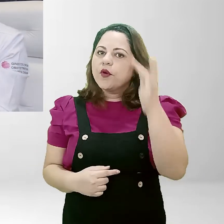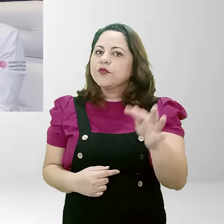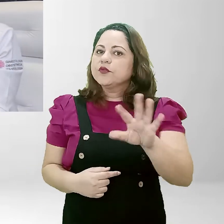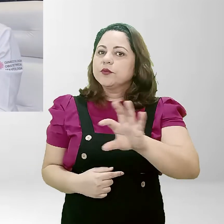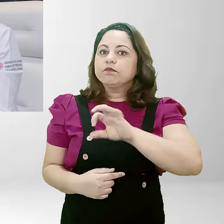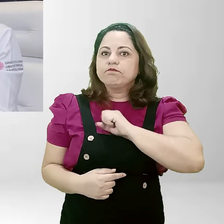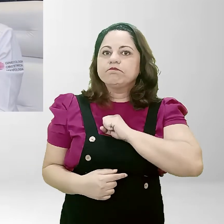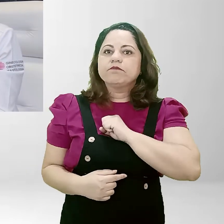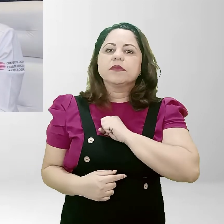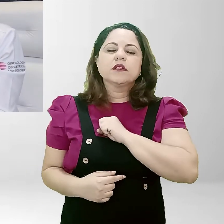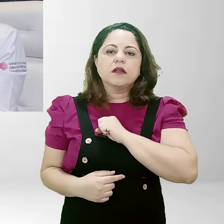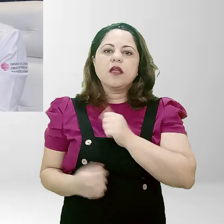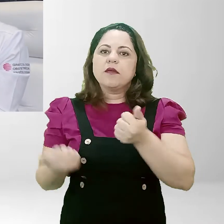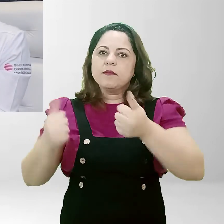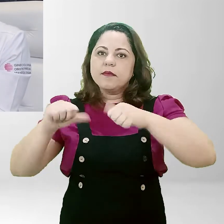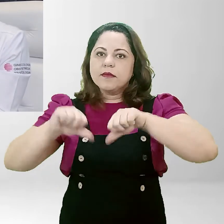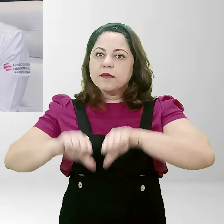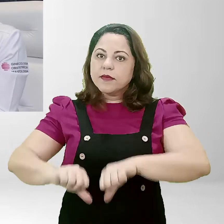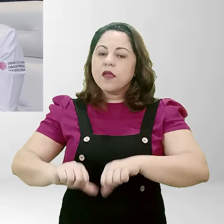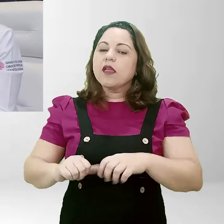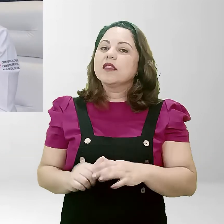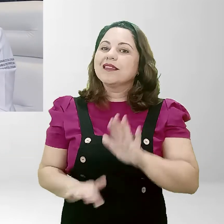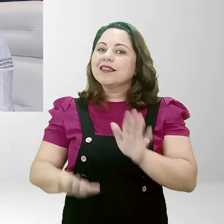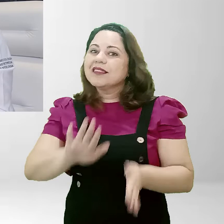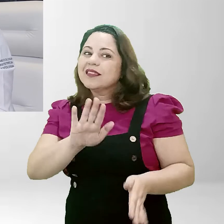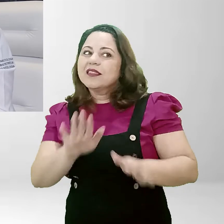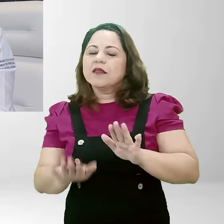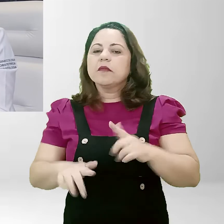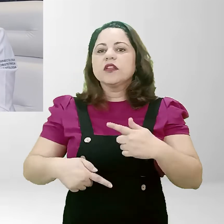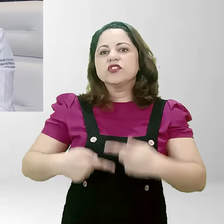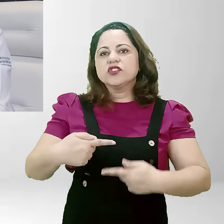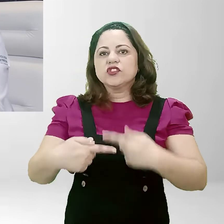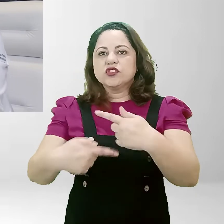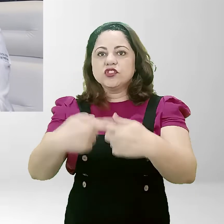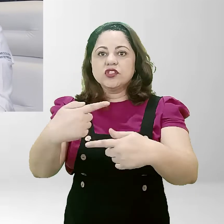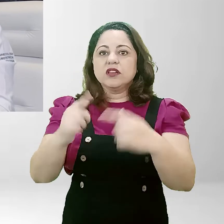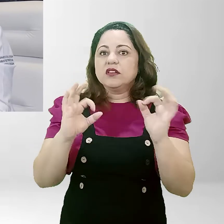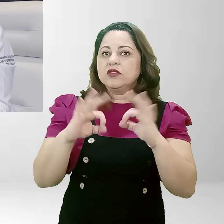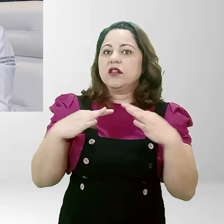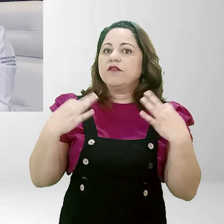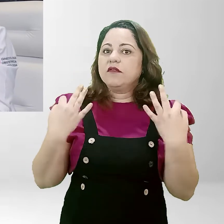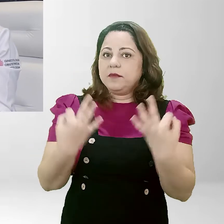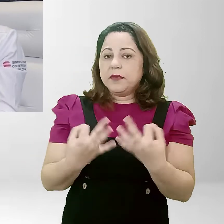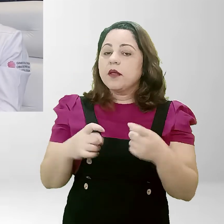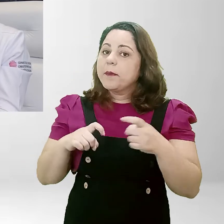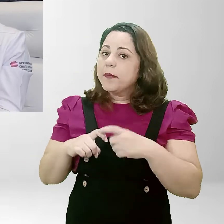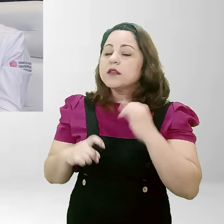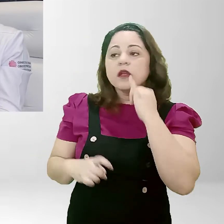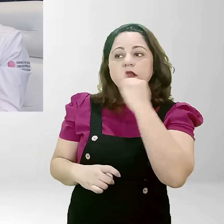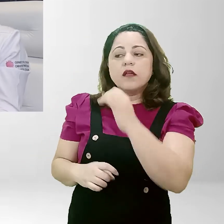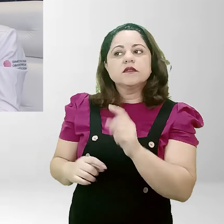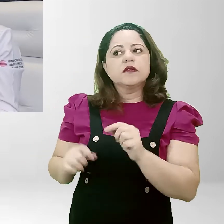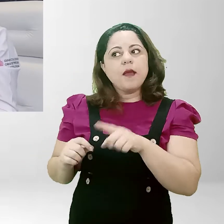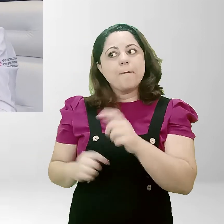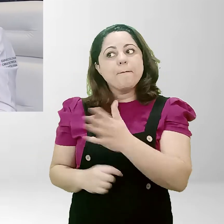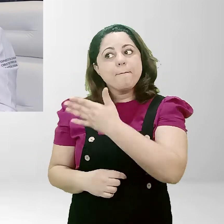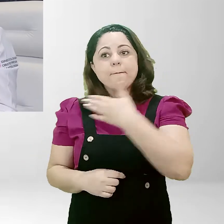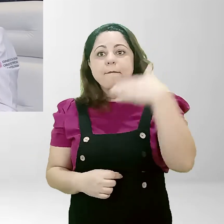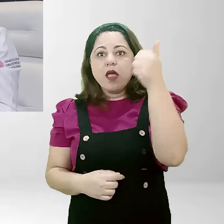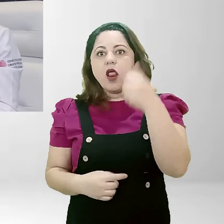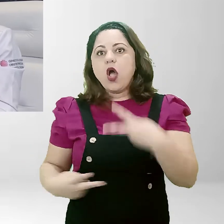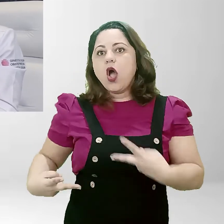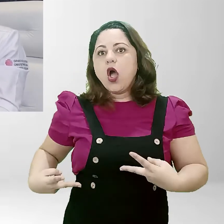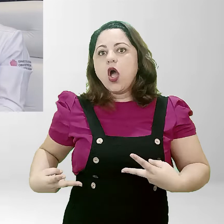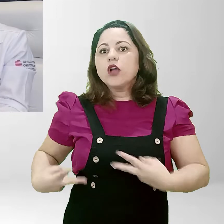tratamento da mama doente. Então, de acordo com o resultado de mutação genética dos fatores de risco, o médico pode sim